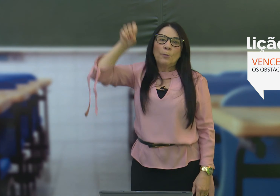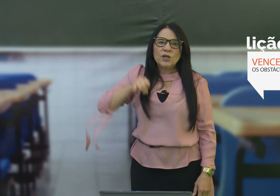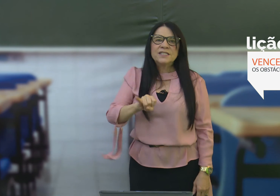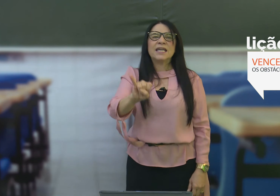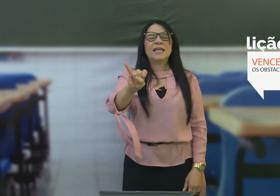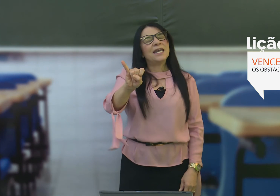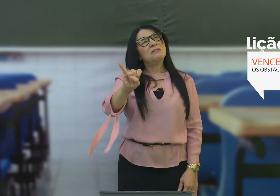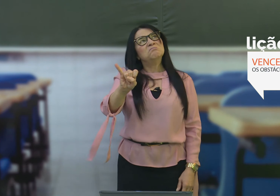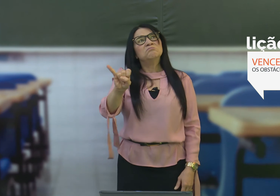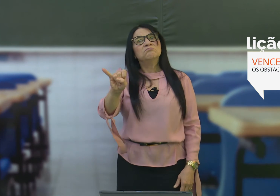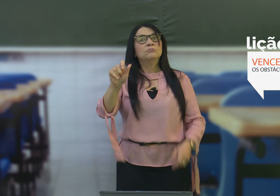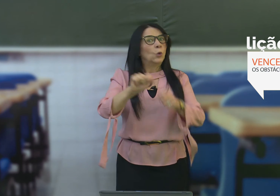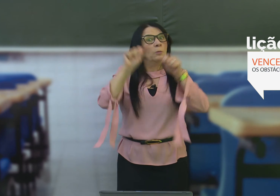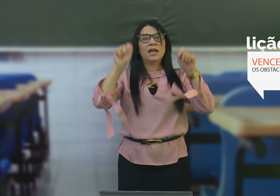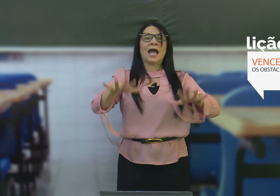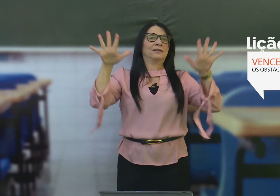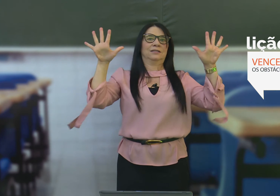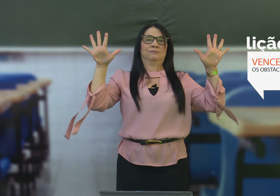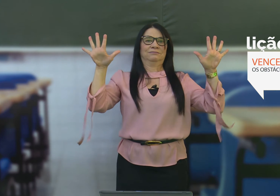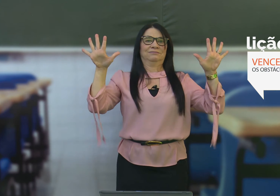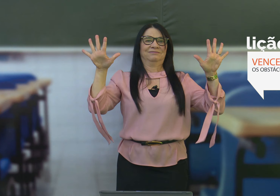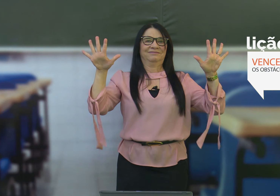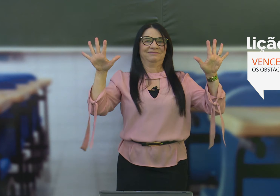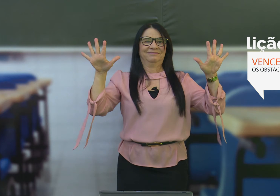pois seria um milagre.